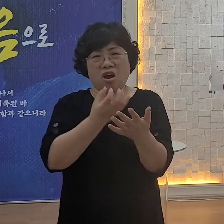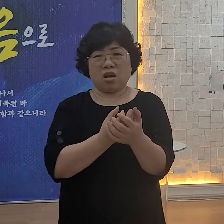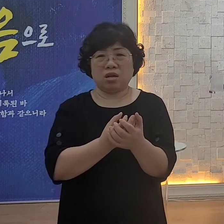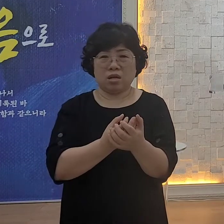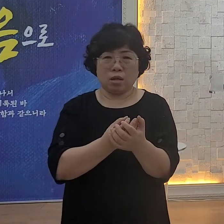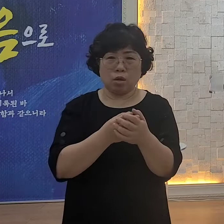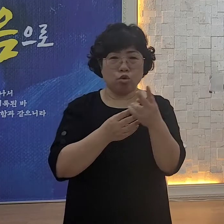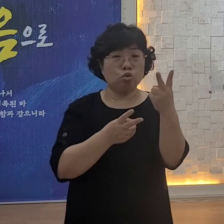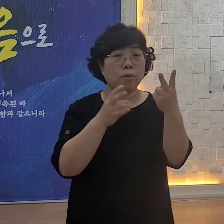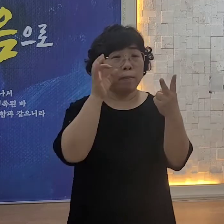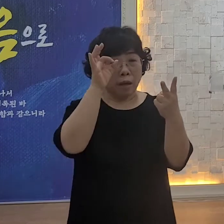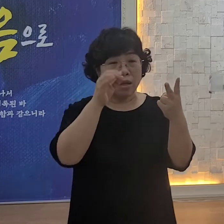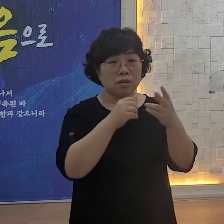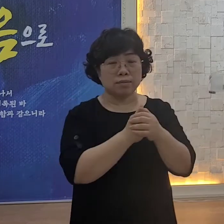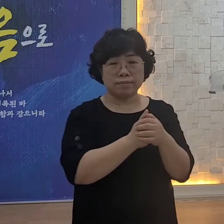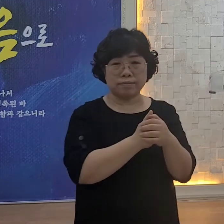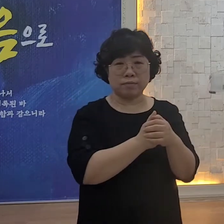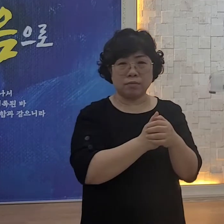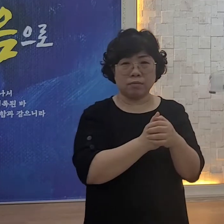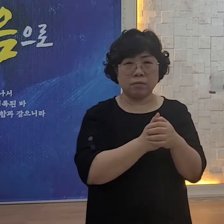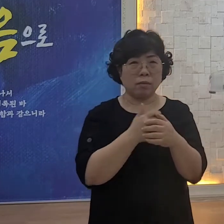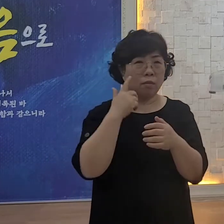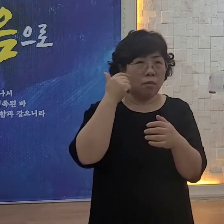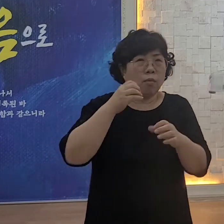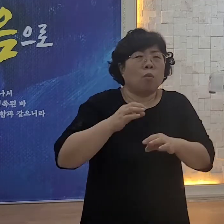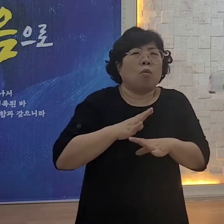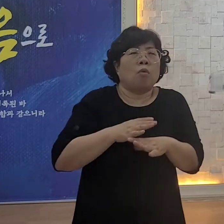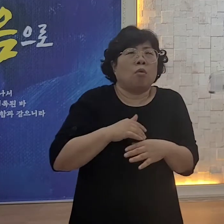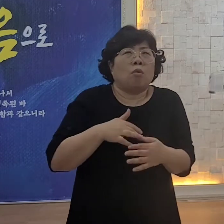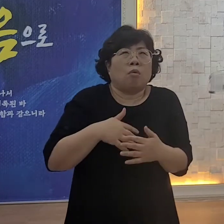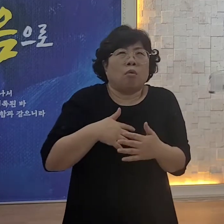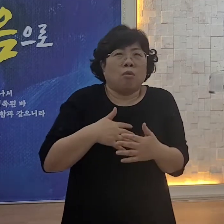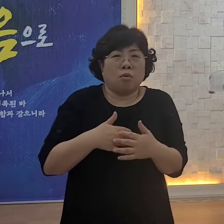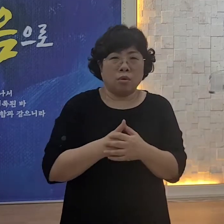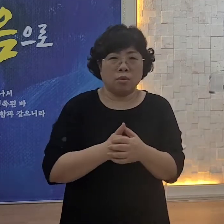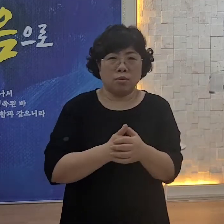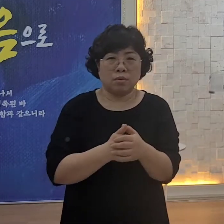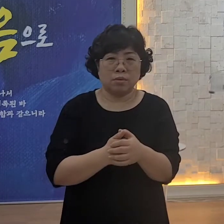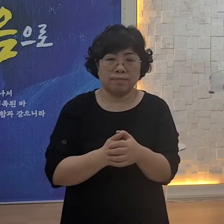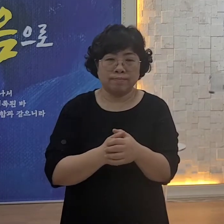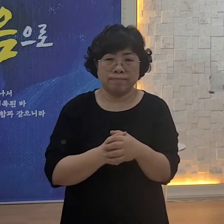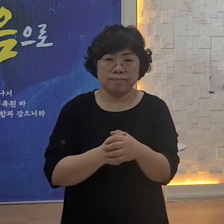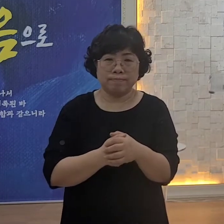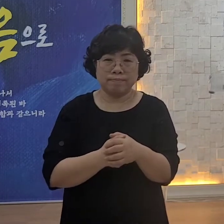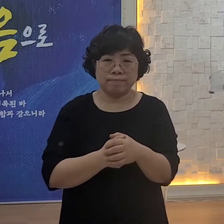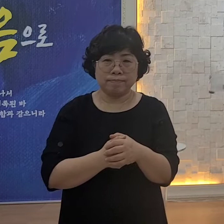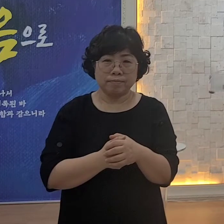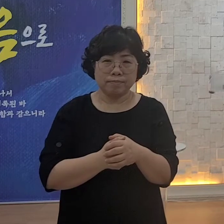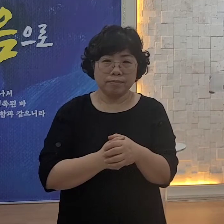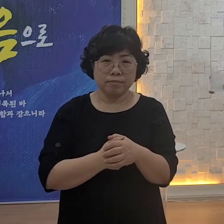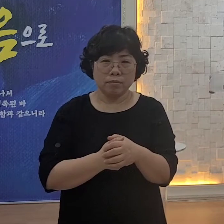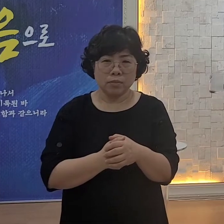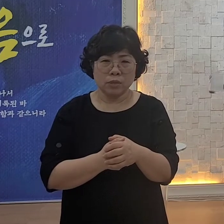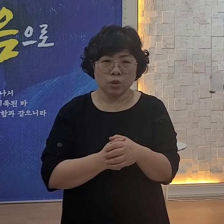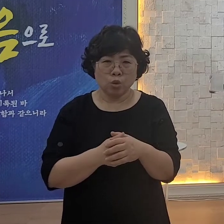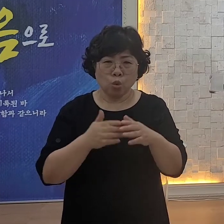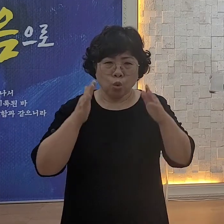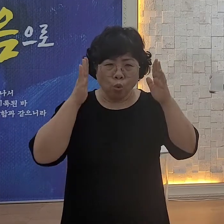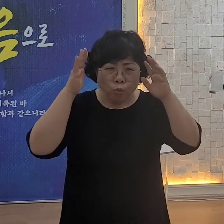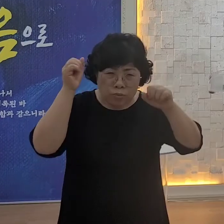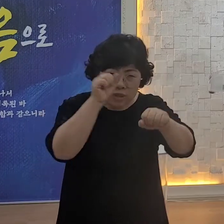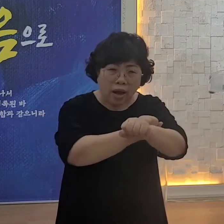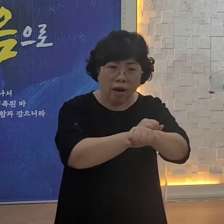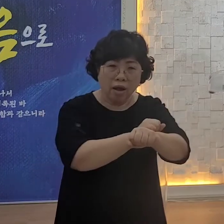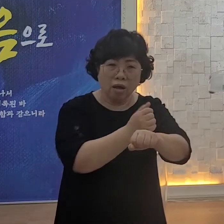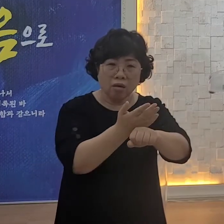확 쓰러지는데, 제가 그때 너무 무서웠어요. 어린 나이에. 공부도 잘하는 사람인데, 저 사람